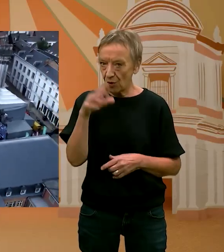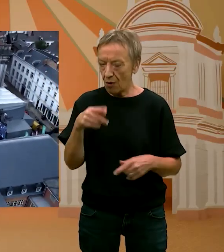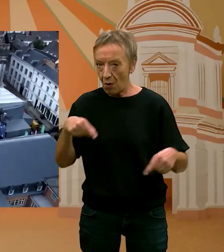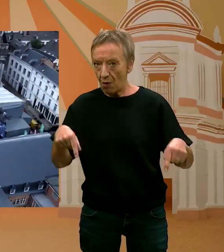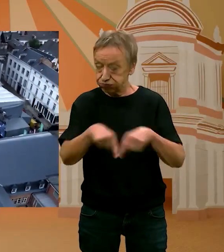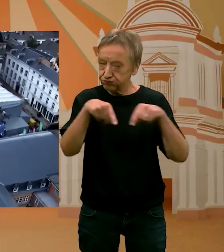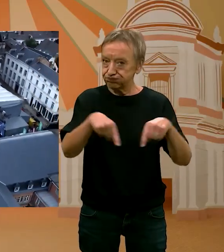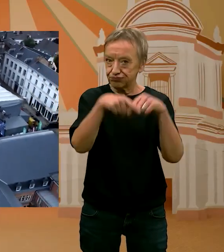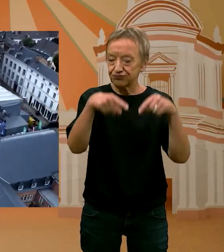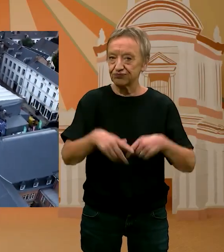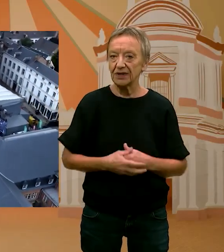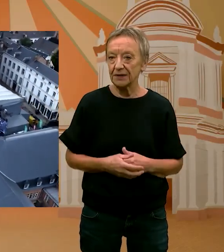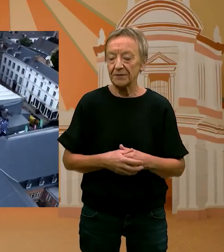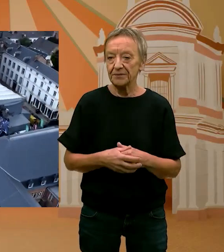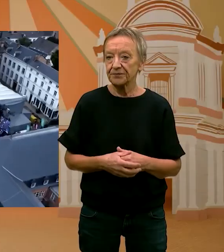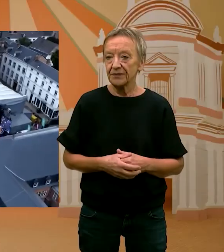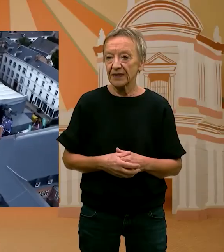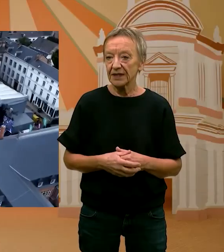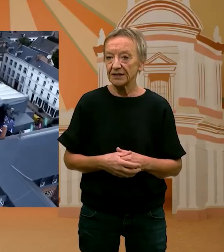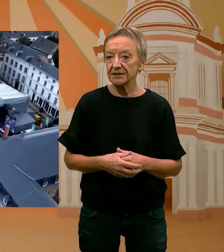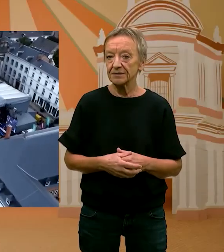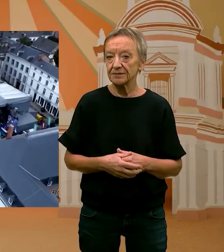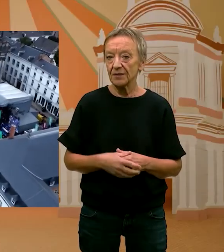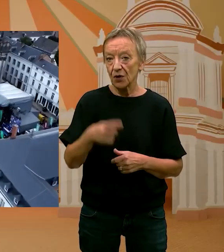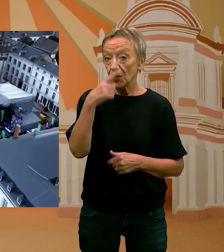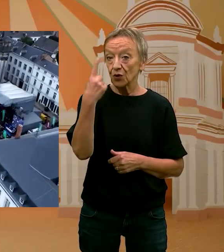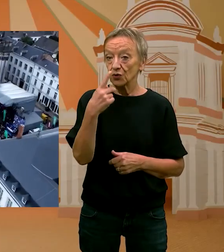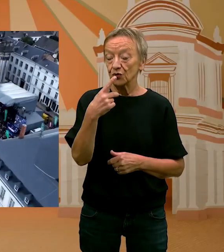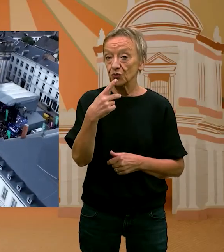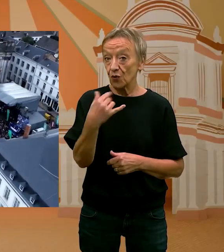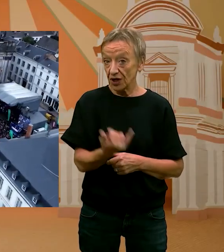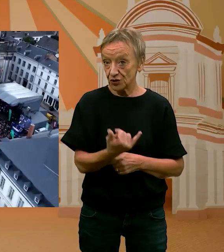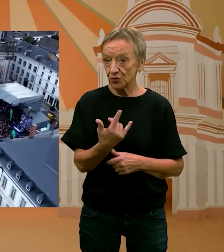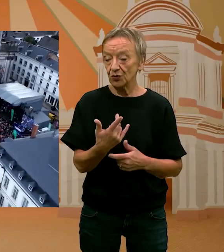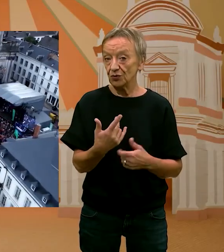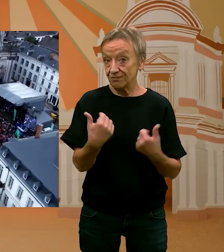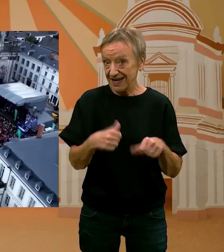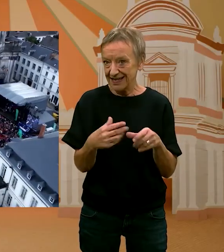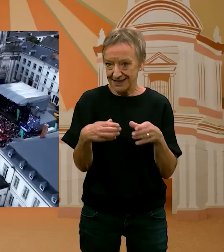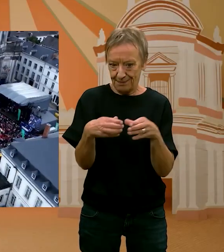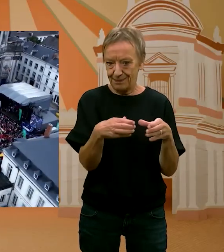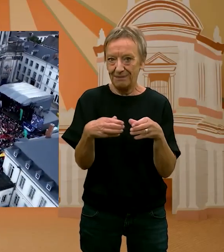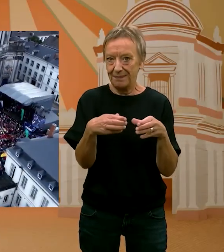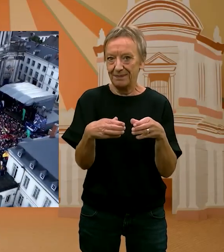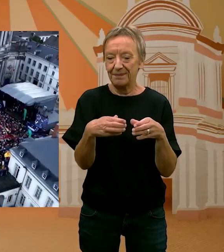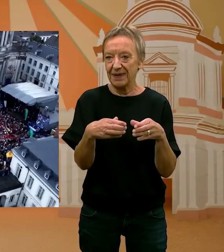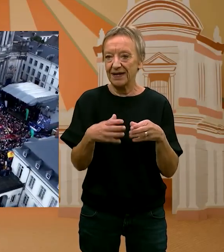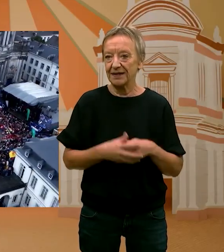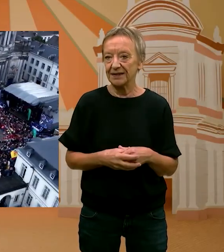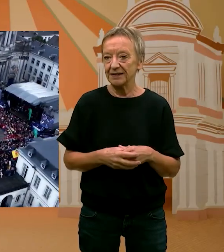quelques-uns d'entre eux, restent très compacts. On peut le voir ici avec le drone, et les Avresses sont autour et essayent, c'est comme toujours, hein, on essaie de ne pas se faire